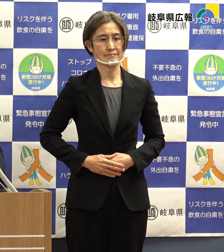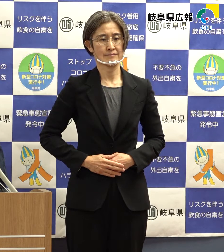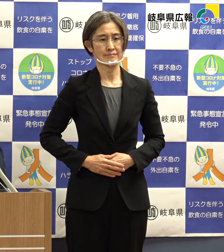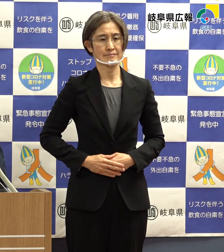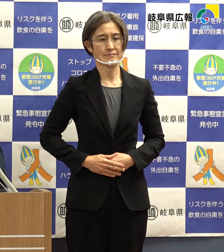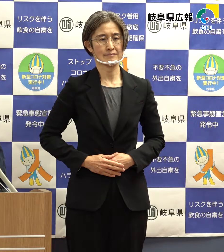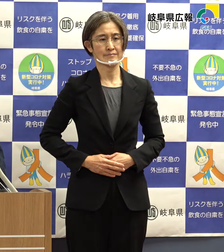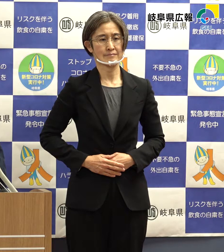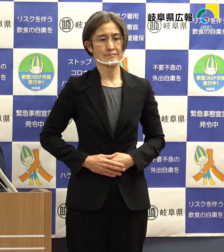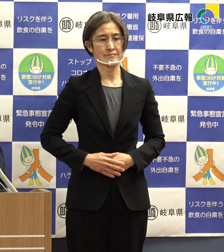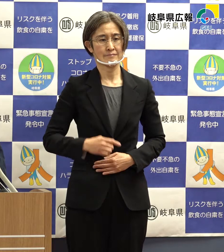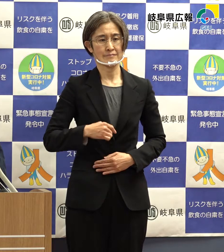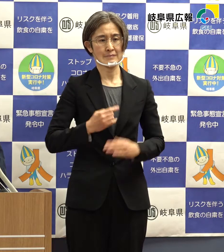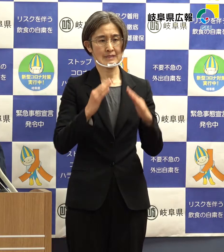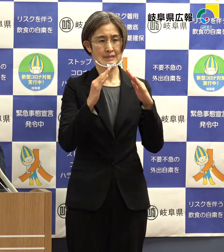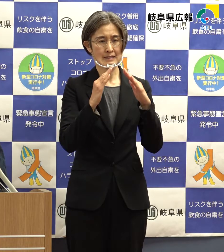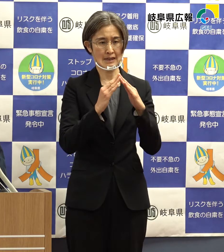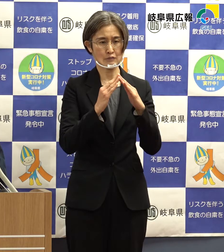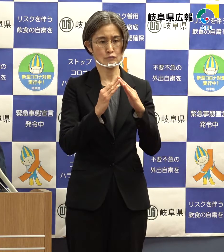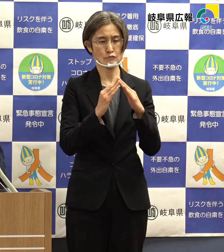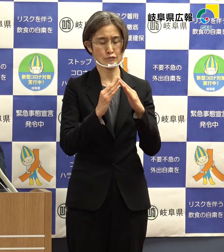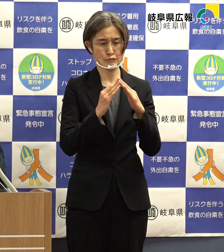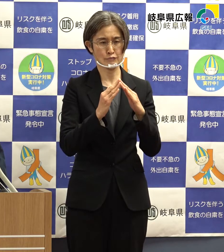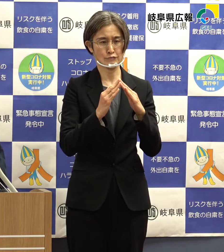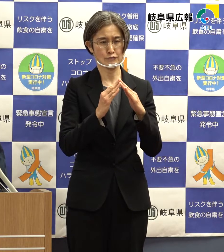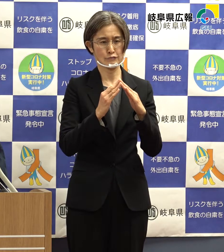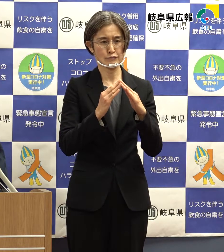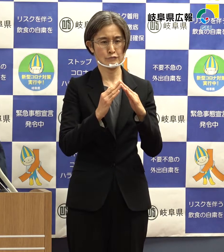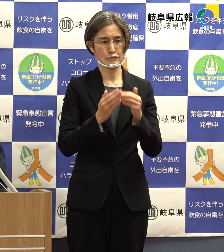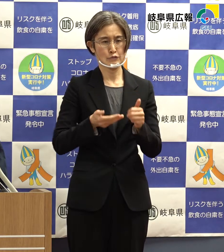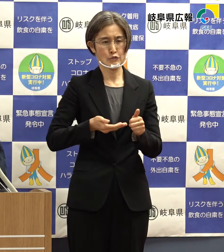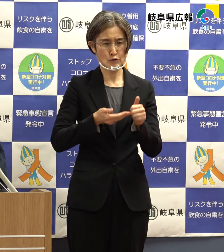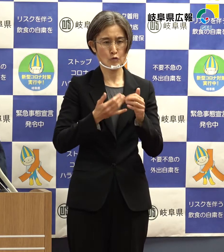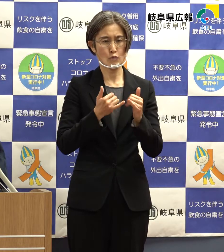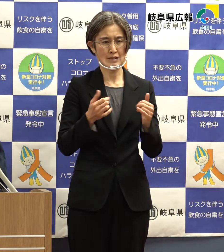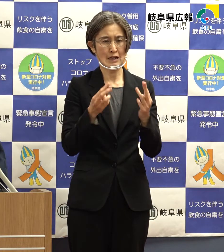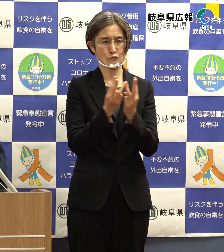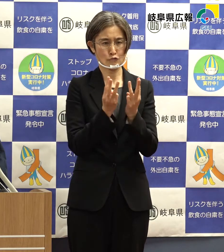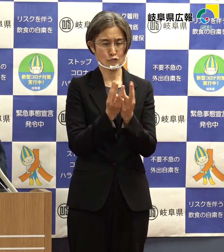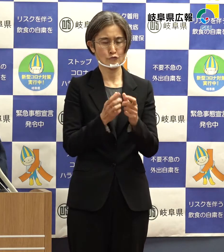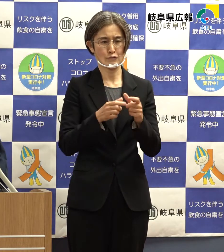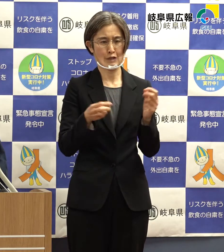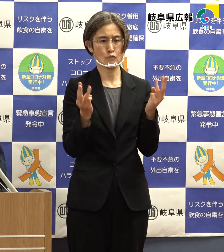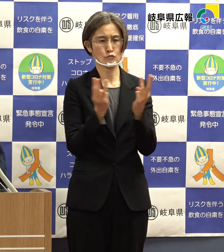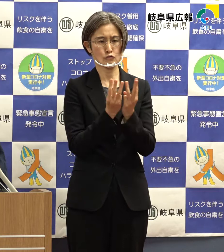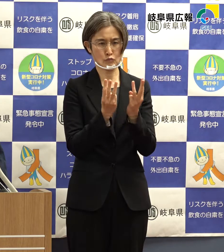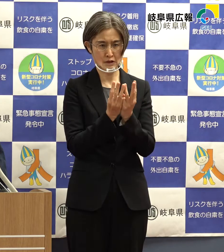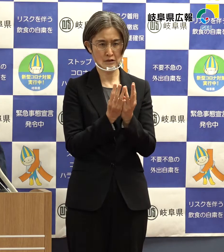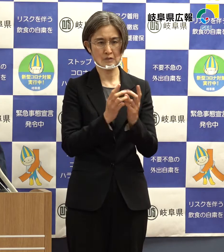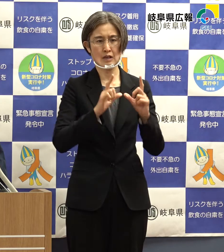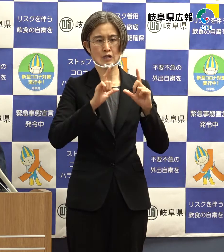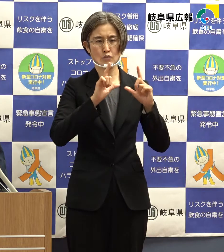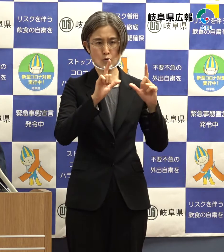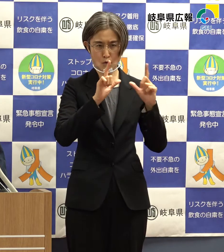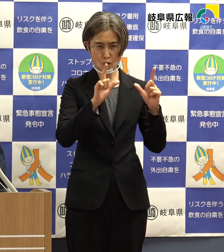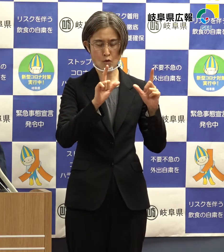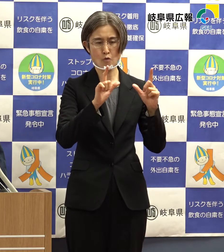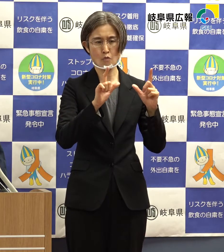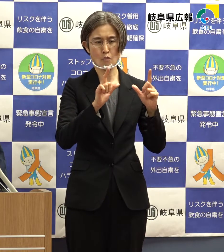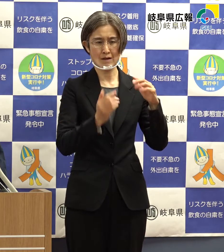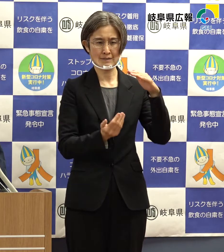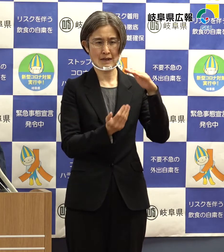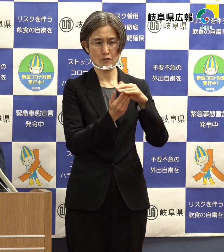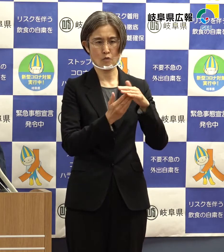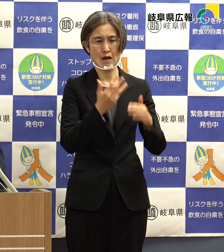自宅療養者数の全国の数字が出ておりますけれども、東京都が、最も多く